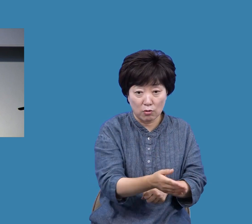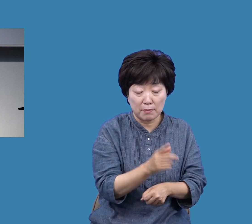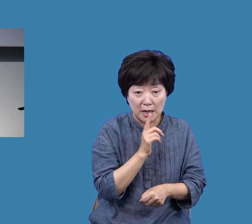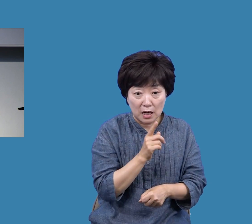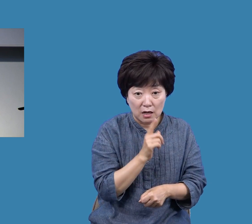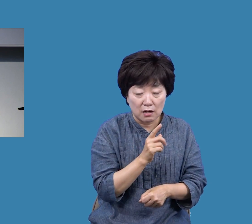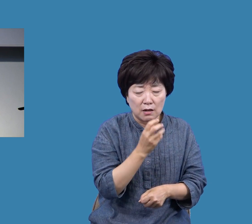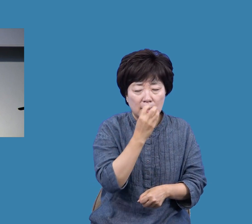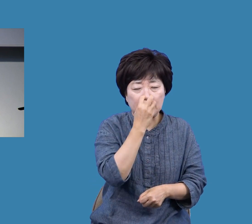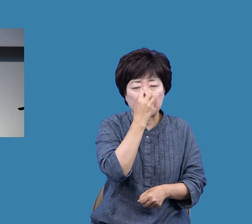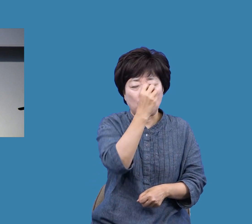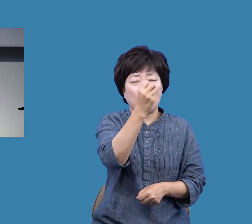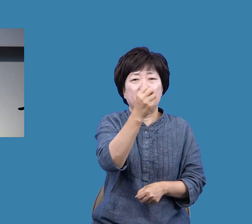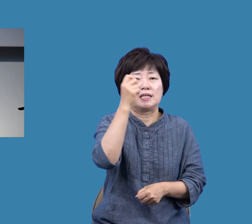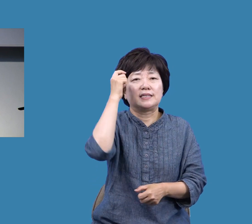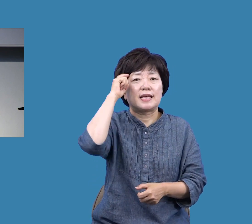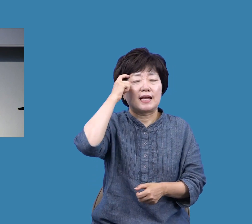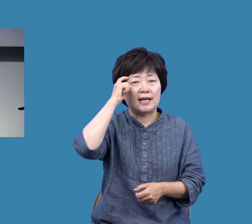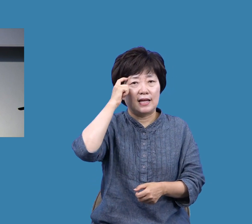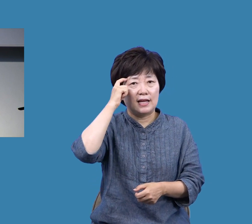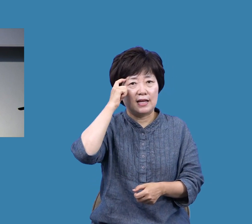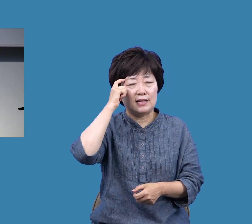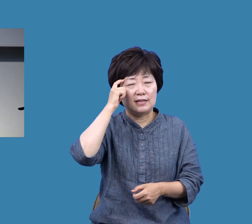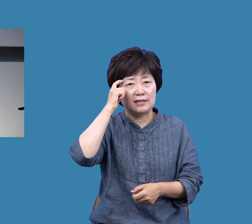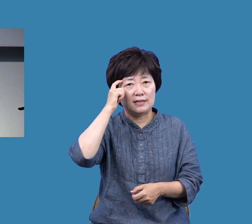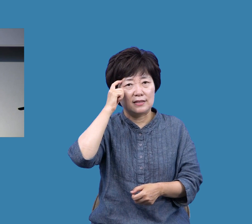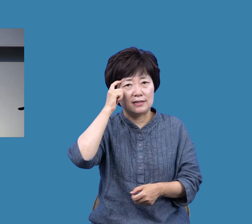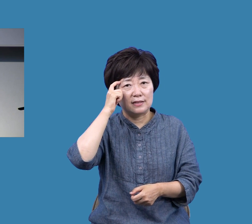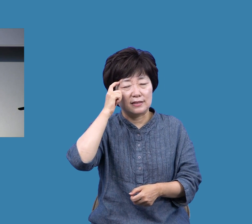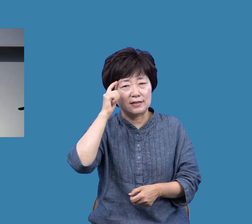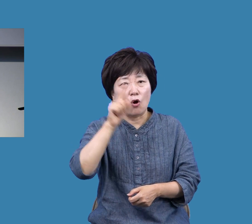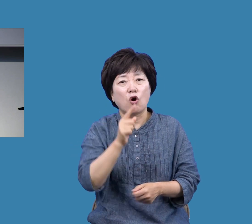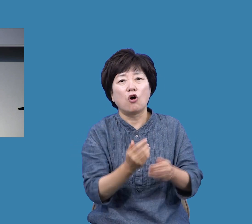이 교만한 생각은 어디서부터 온 거야?